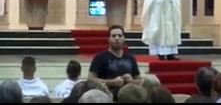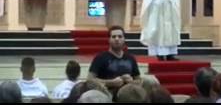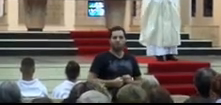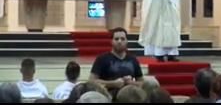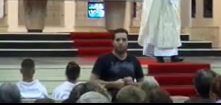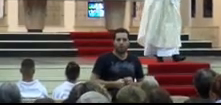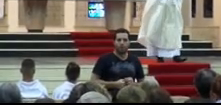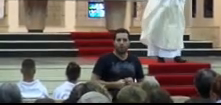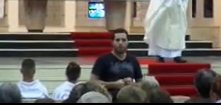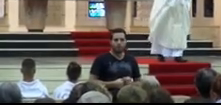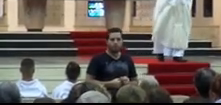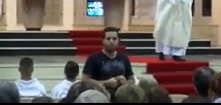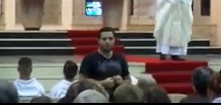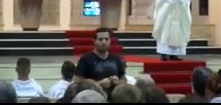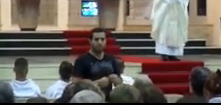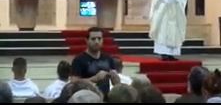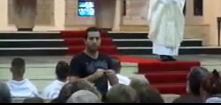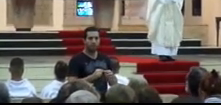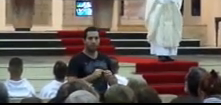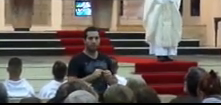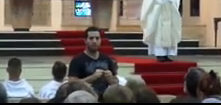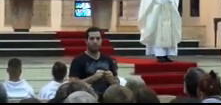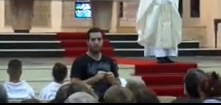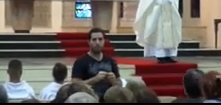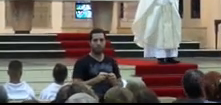Jesus, que pega o pão,